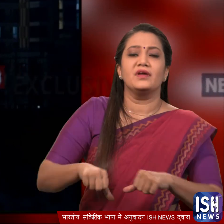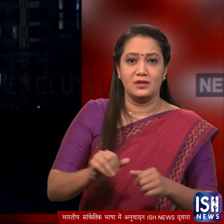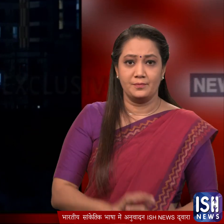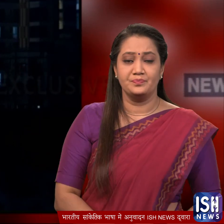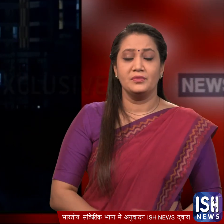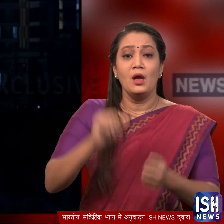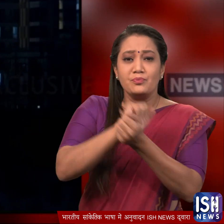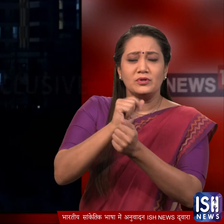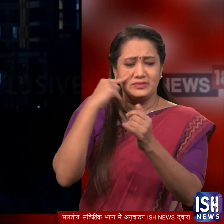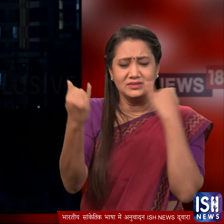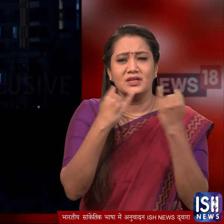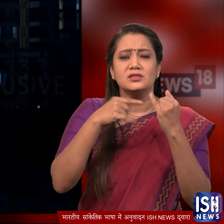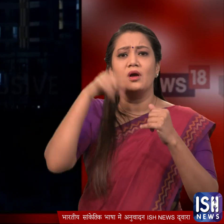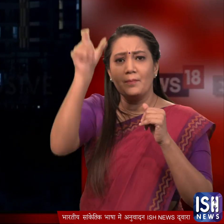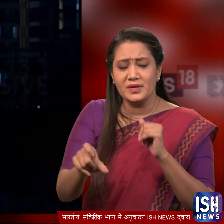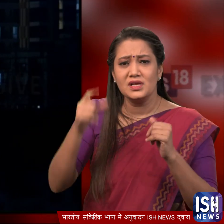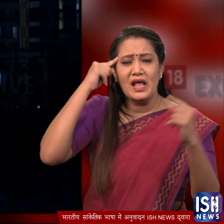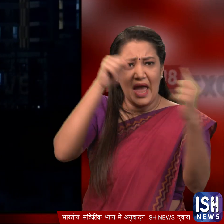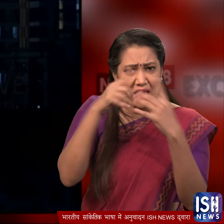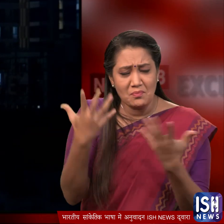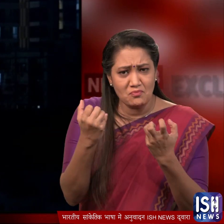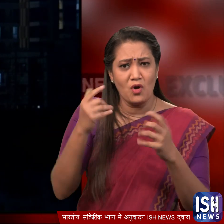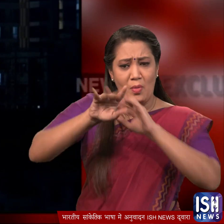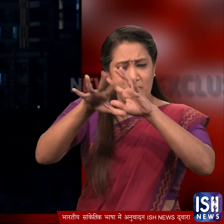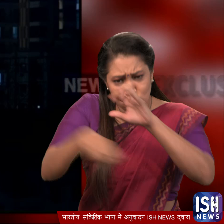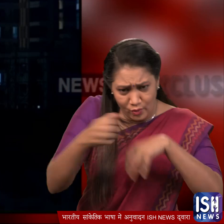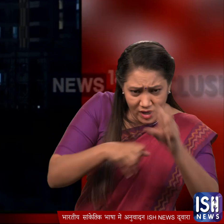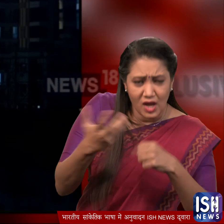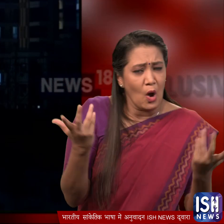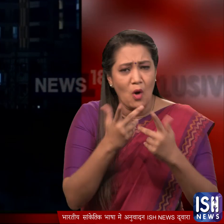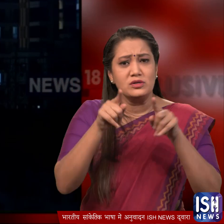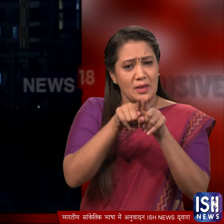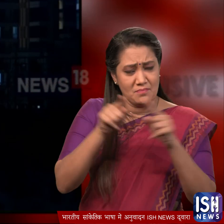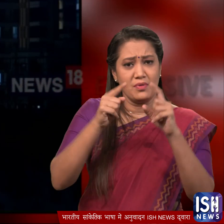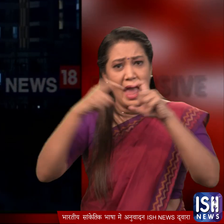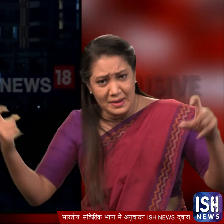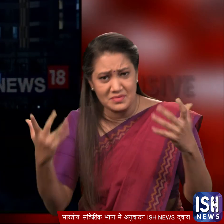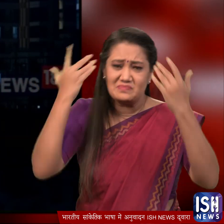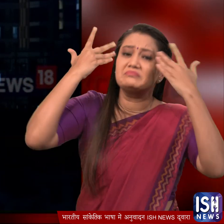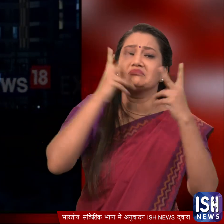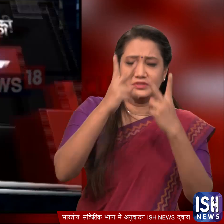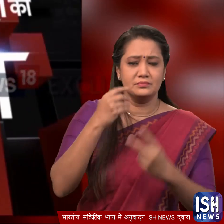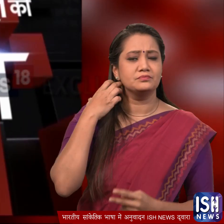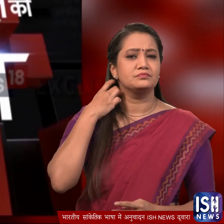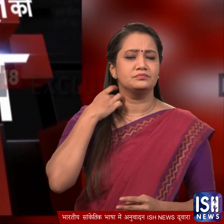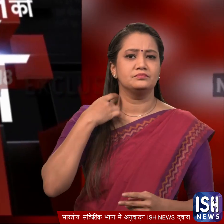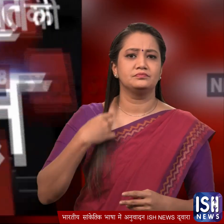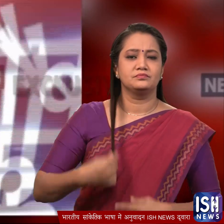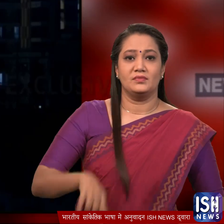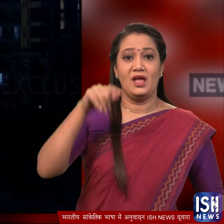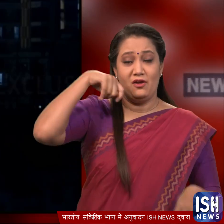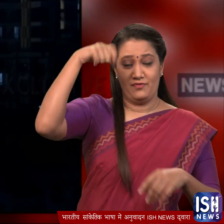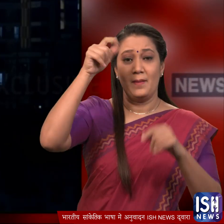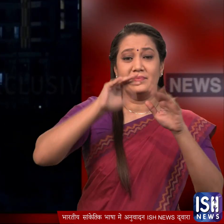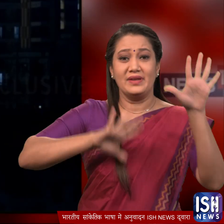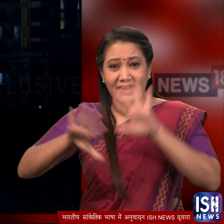पाया। पुलिस अब यह पता लगाने में जुटी है कि हमलावर का इरादा सिर्फ दुकान लूटने का था या फिर दुकानदार से कोई रंजिश भी थी।